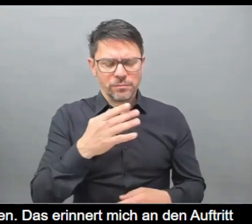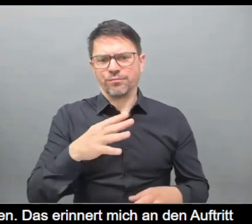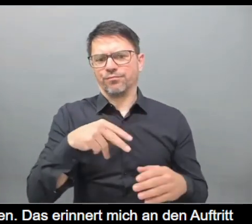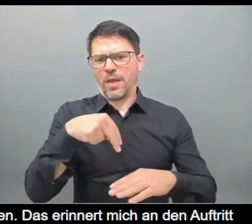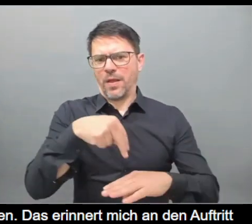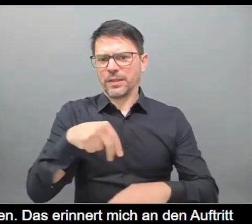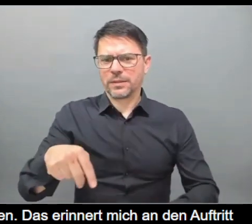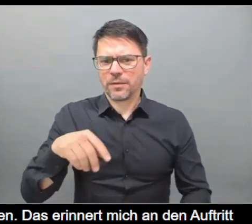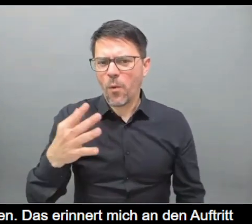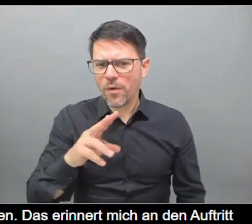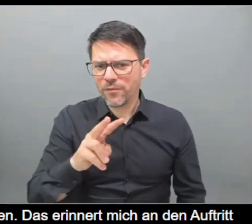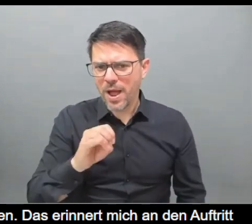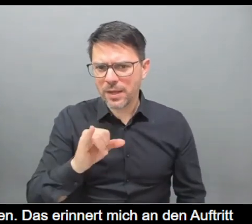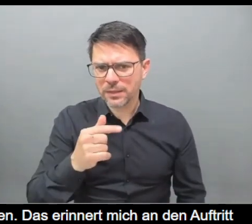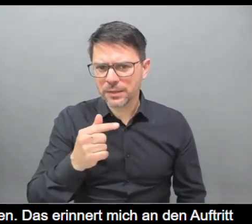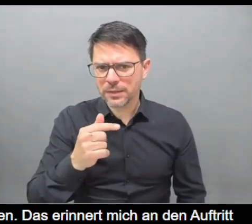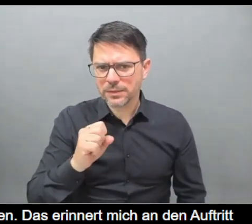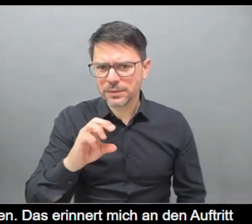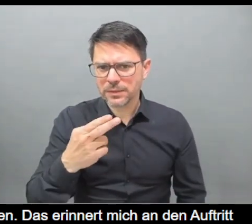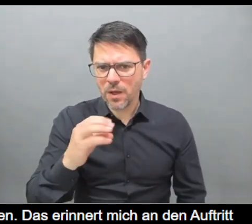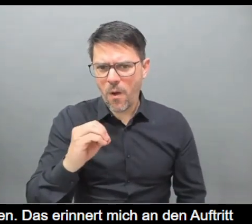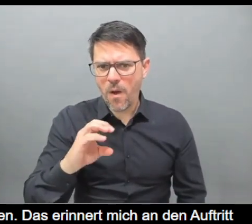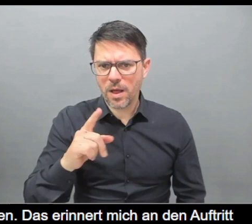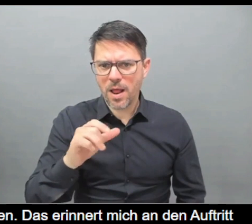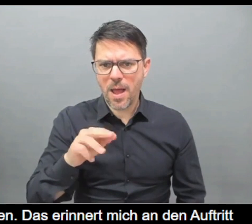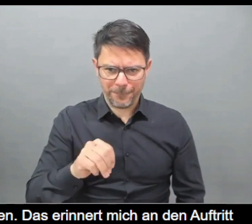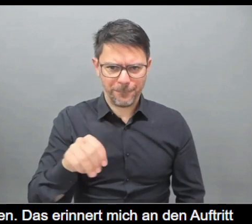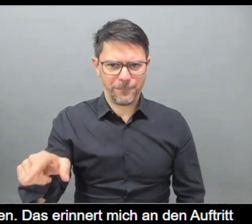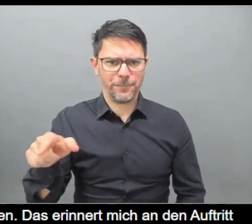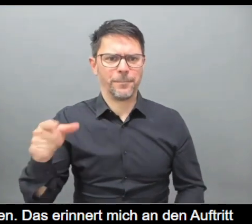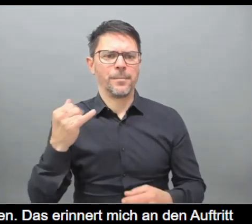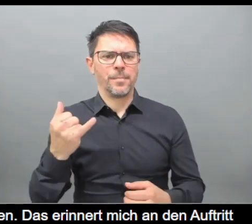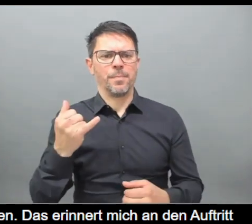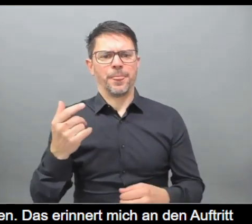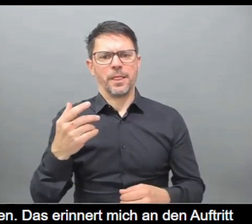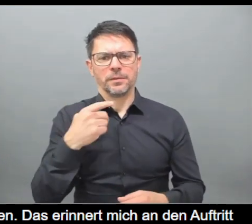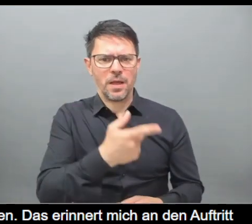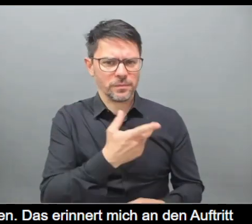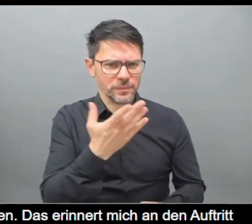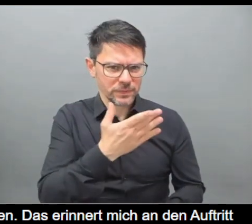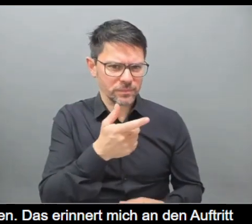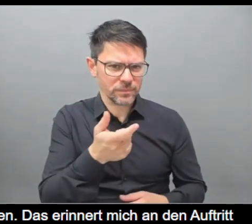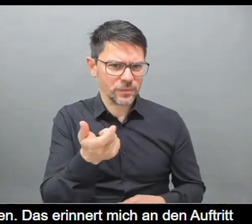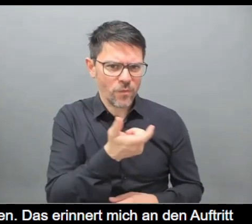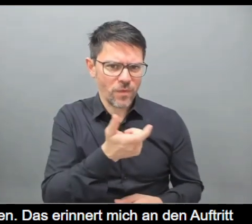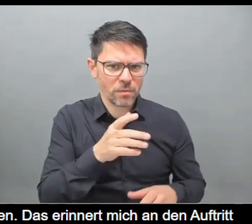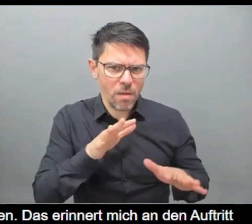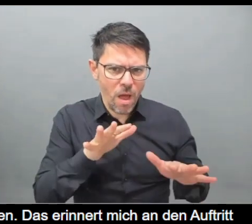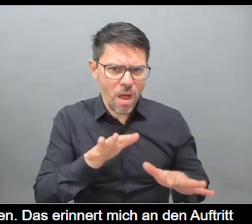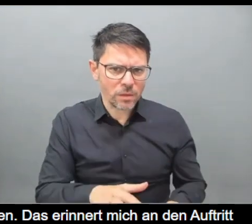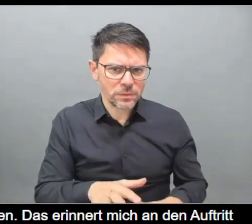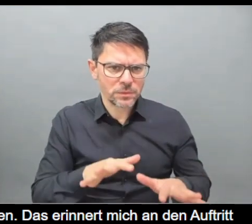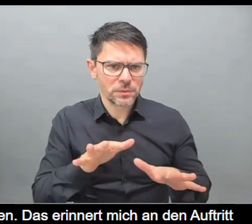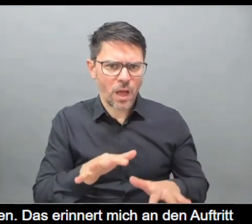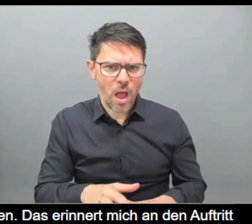mittlerweile an vielen Beispielen dokumentieren. Und abschließend noch das Thema der GEMA-Gebühren. Auch das freut mich sehr,